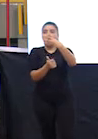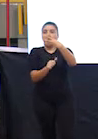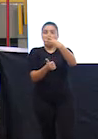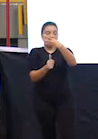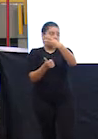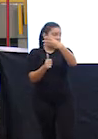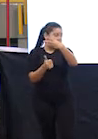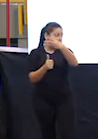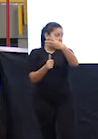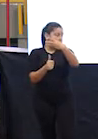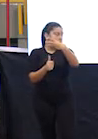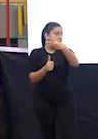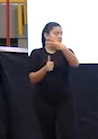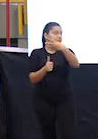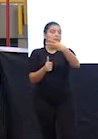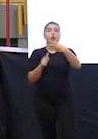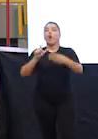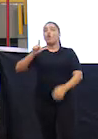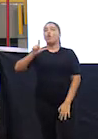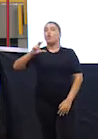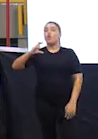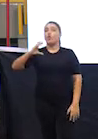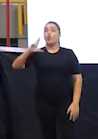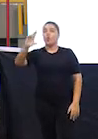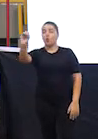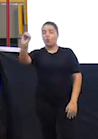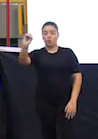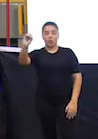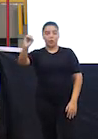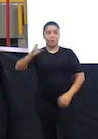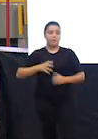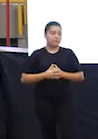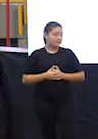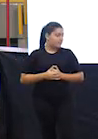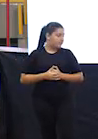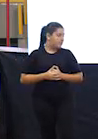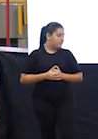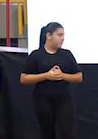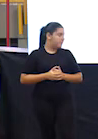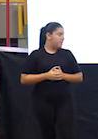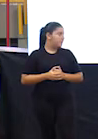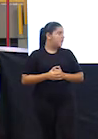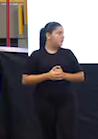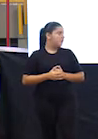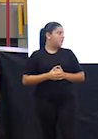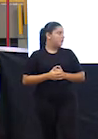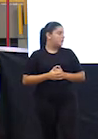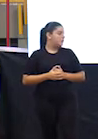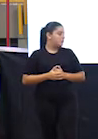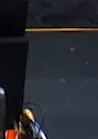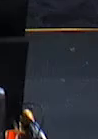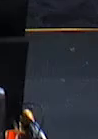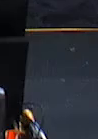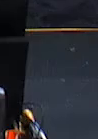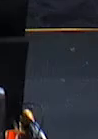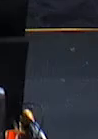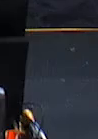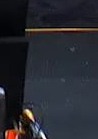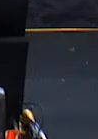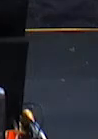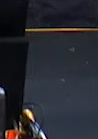11. Então quanto que esse lucro de 3 vale em cima do que ele lucrou, que foi